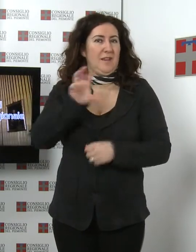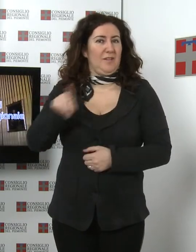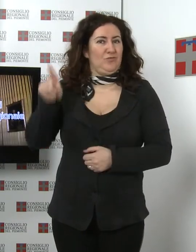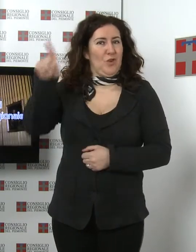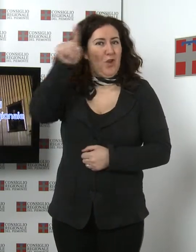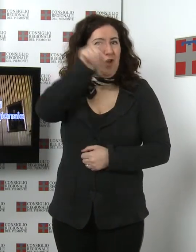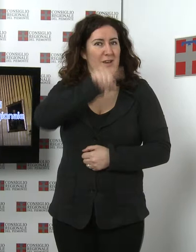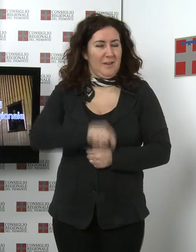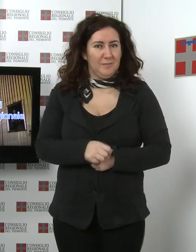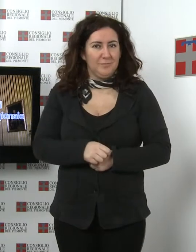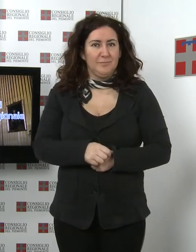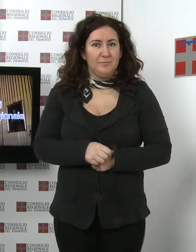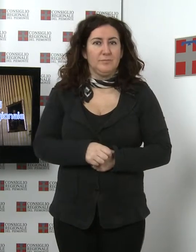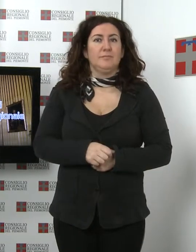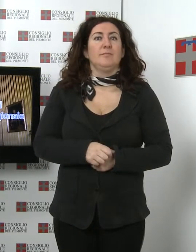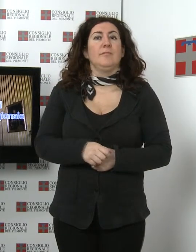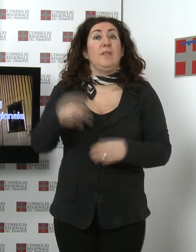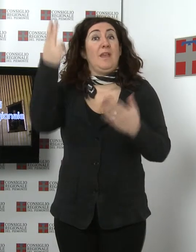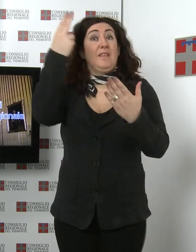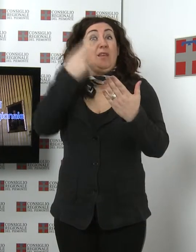Dipinti restaurati grazie al Consiglio regionale.